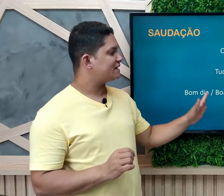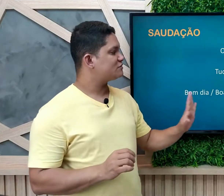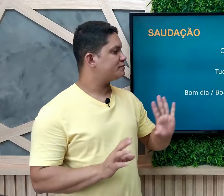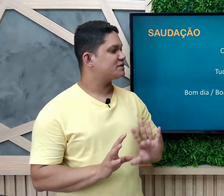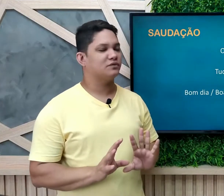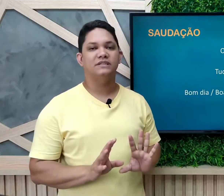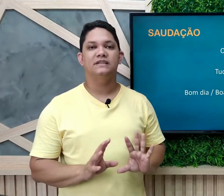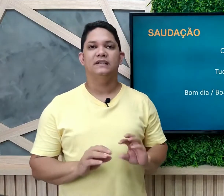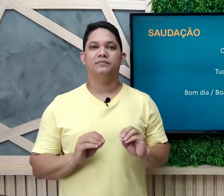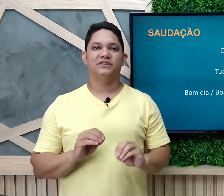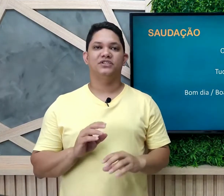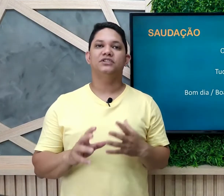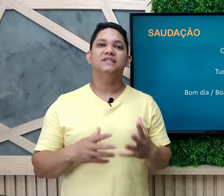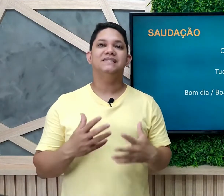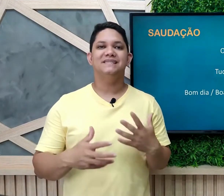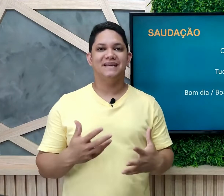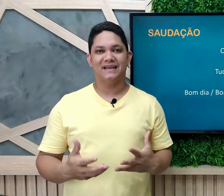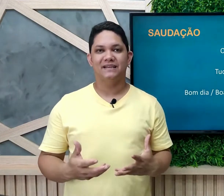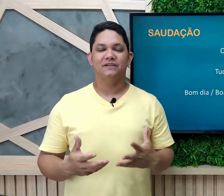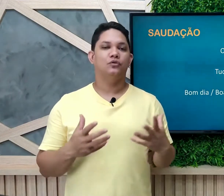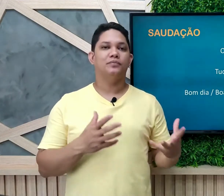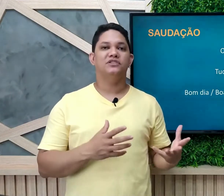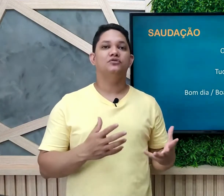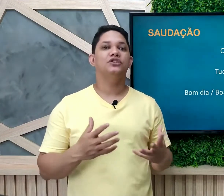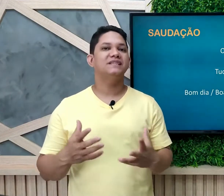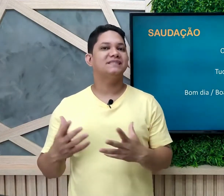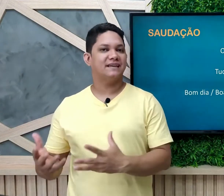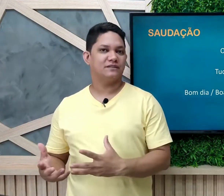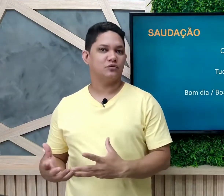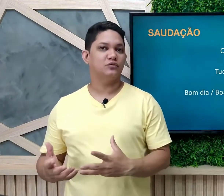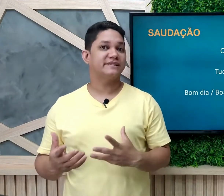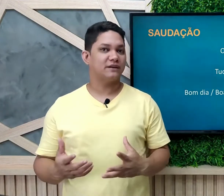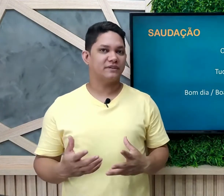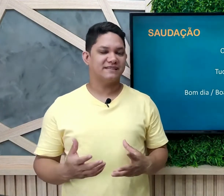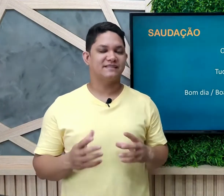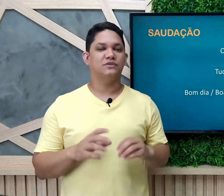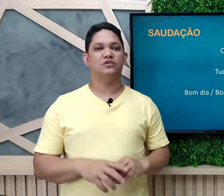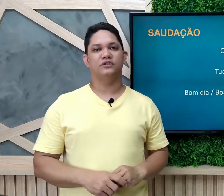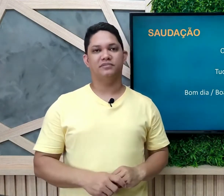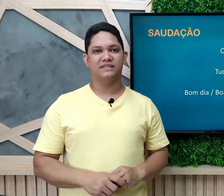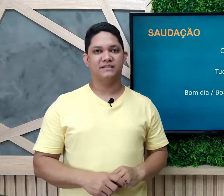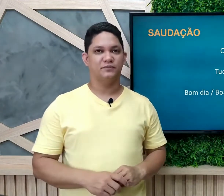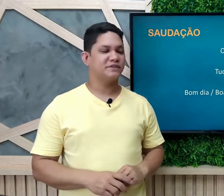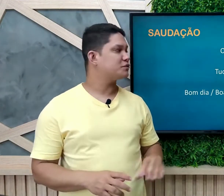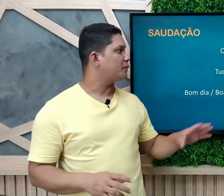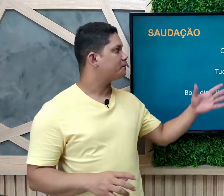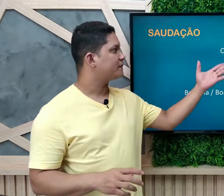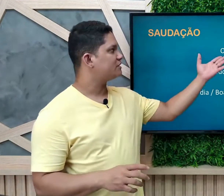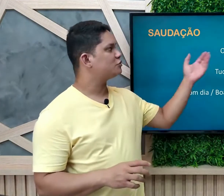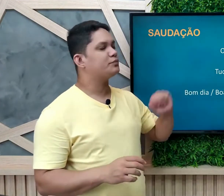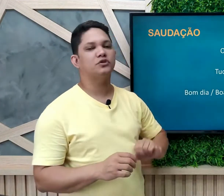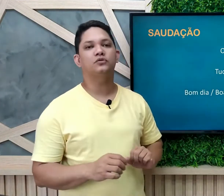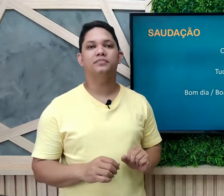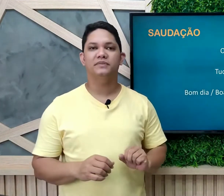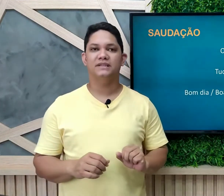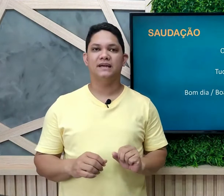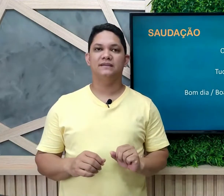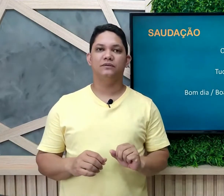3 opções para a gente iniciar ou para a gente utilizar como saudação na nossa apresentação pessoal. A gente pode cumprimentar então